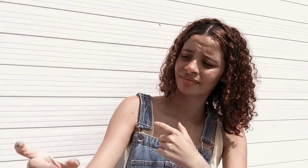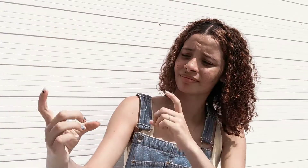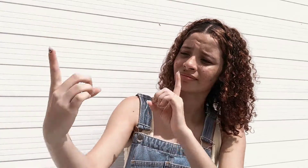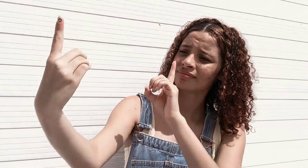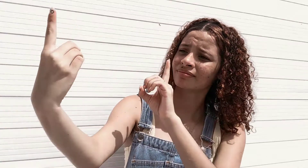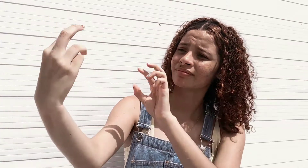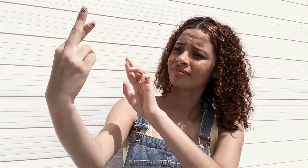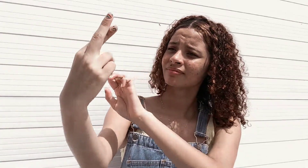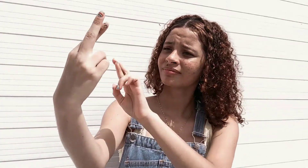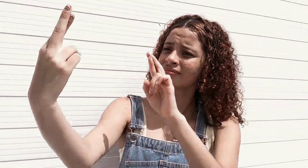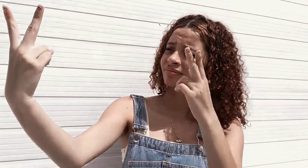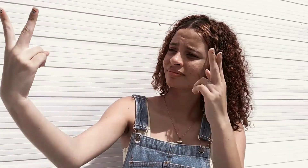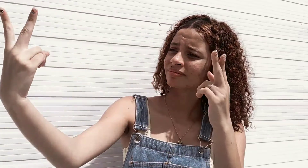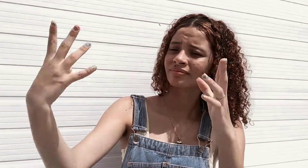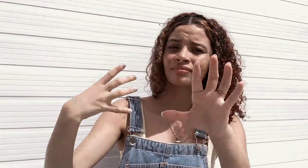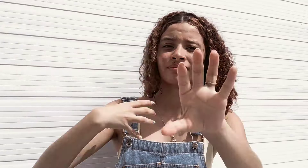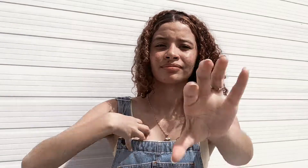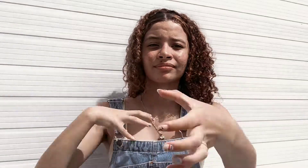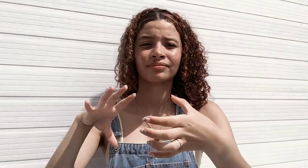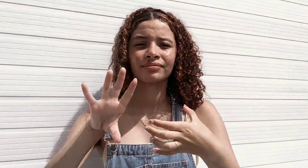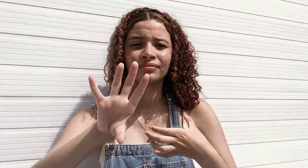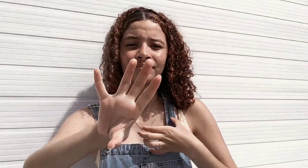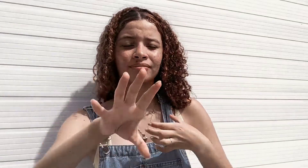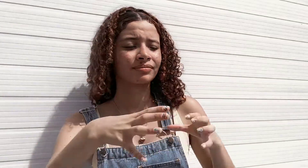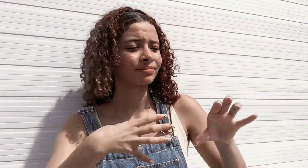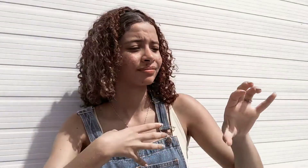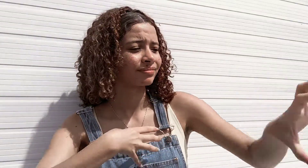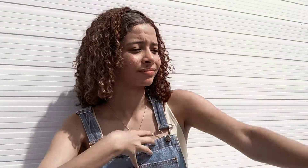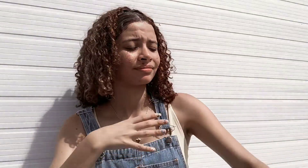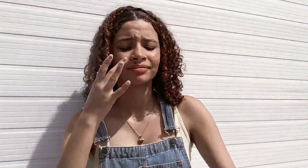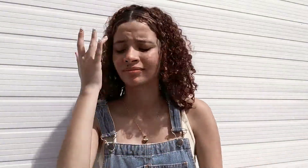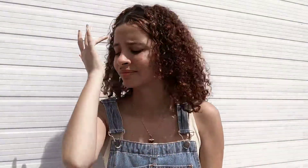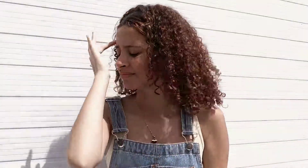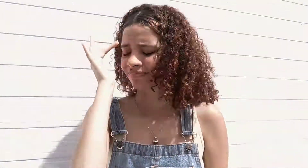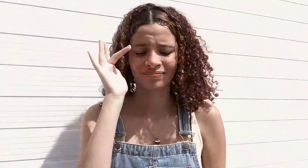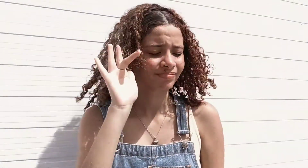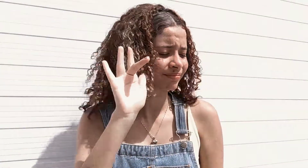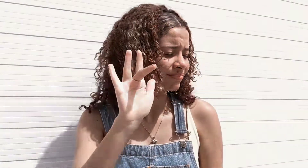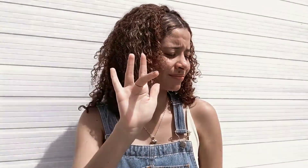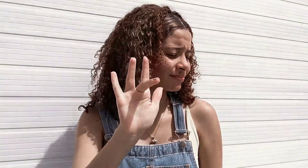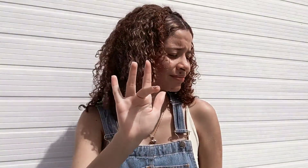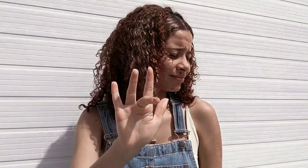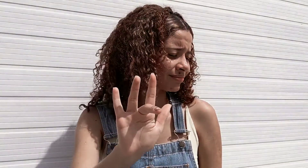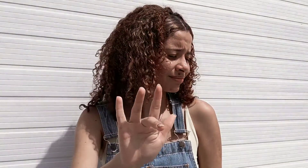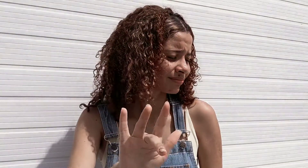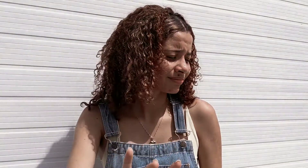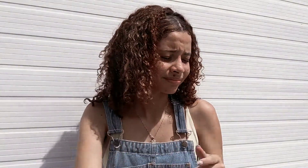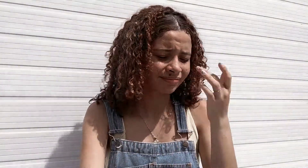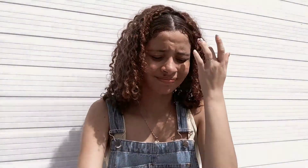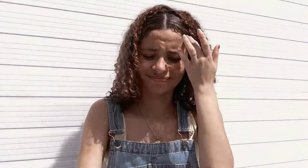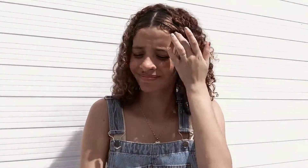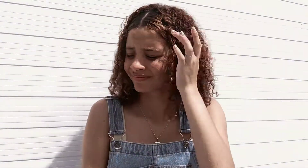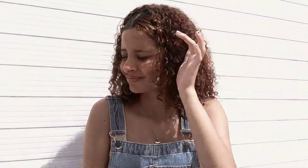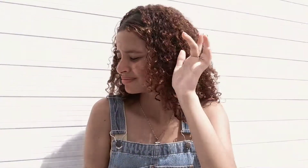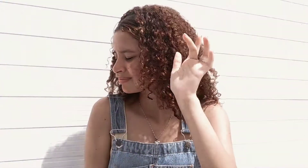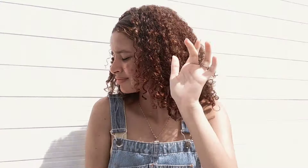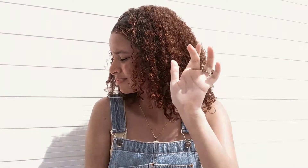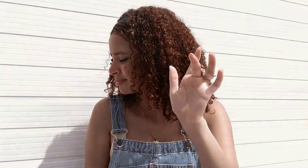diferenciar você de mim Não sei, não sei,